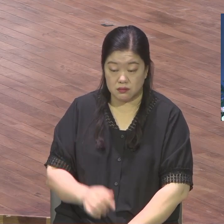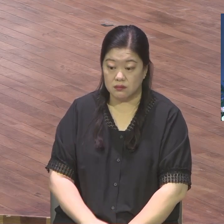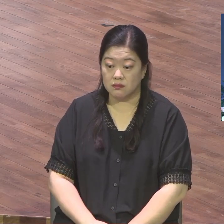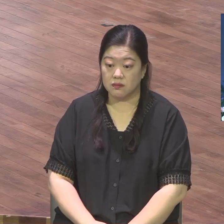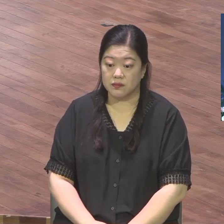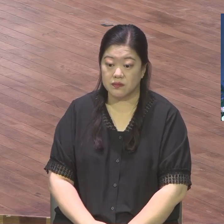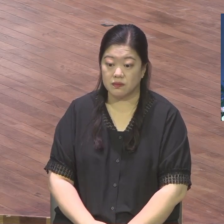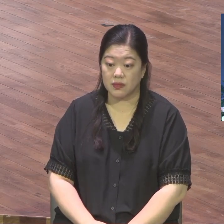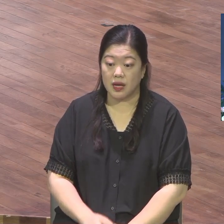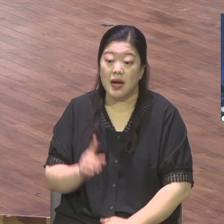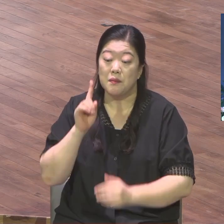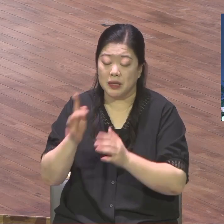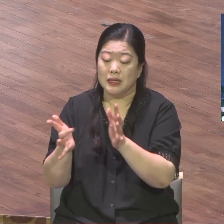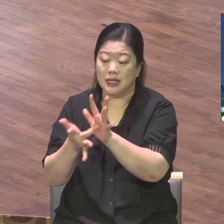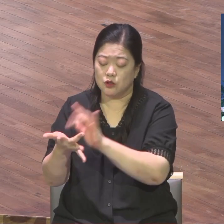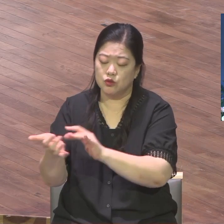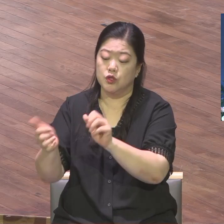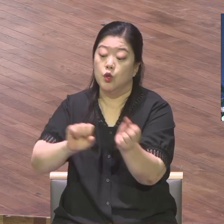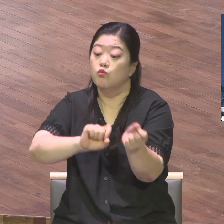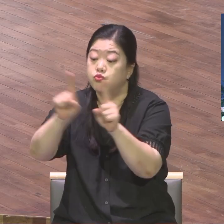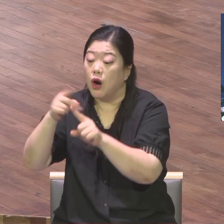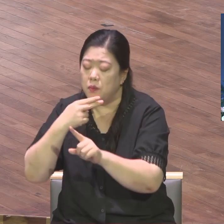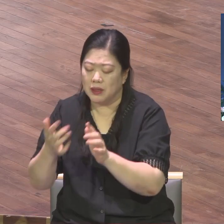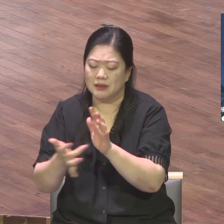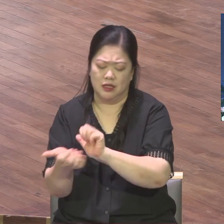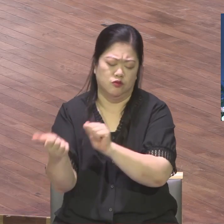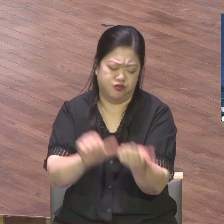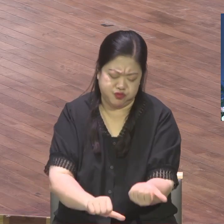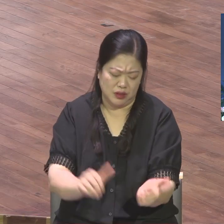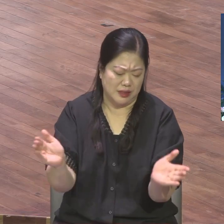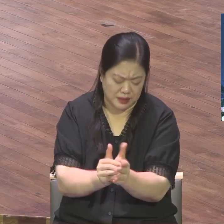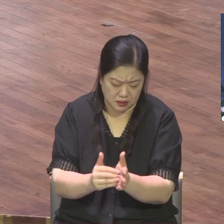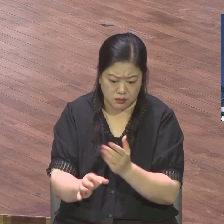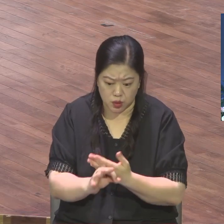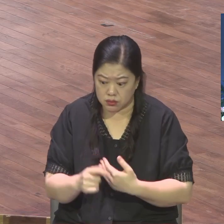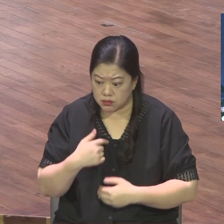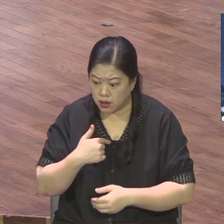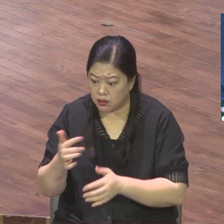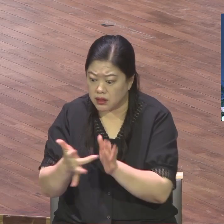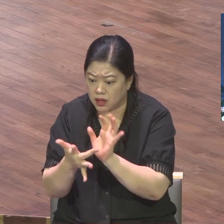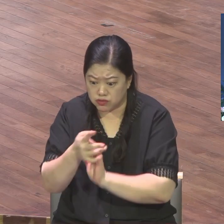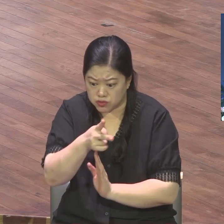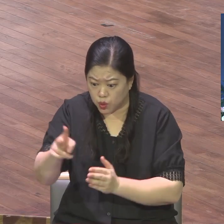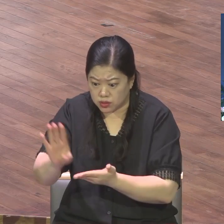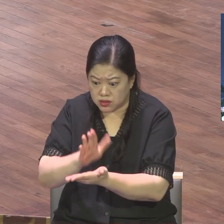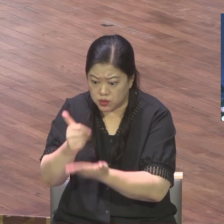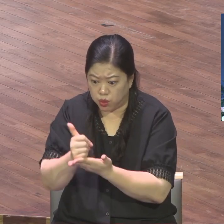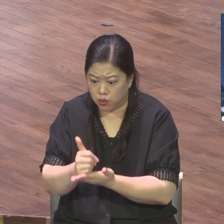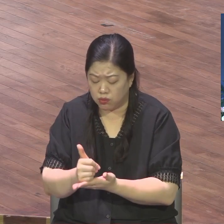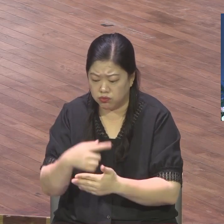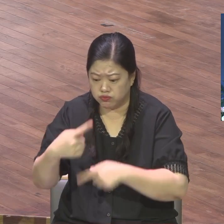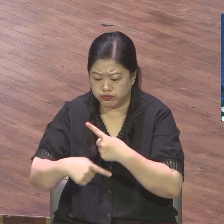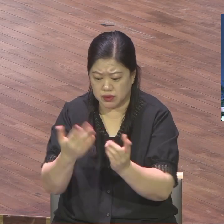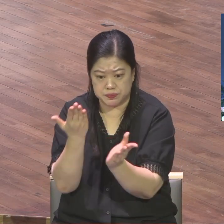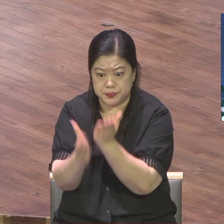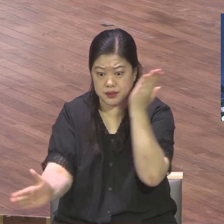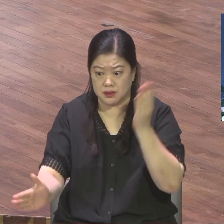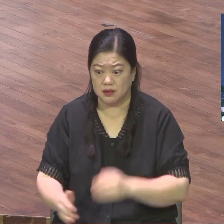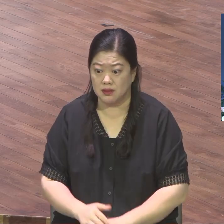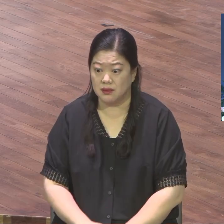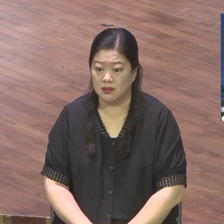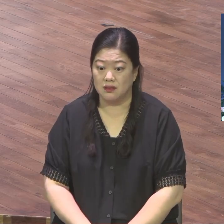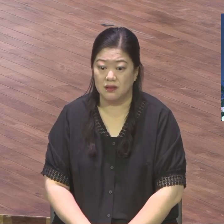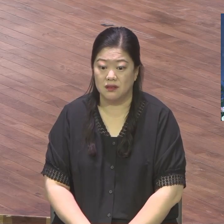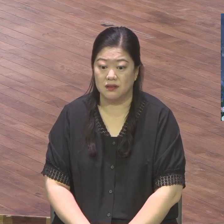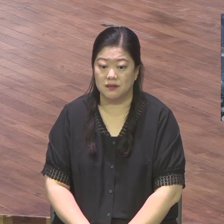완전 속은 거예요. 그래서 사도 바울이 고린도전서 15장 이 사실을 아주 구체적으로 밝히고 있습니다. 4절에